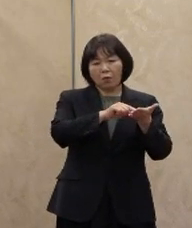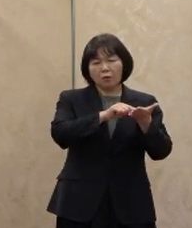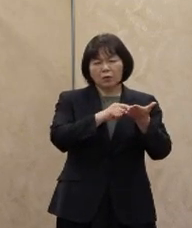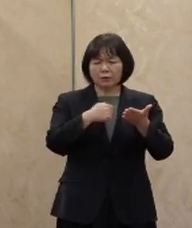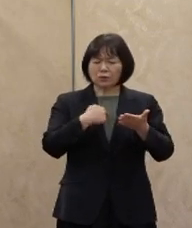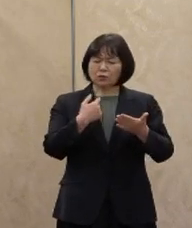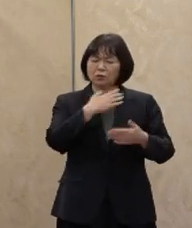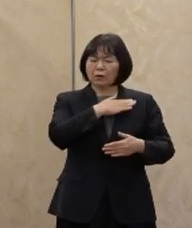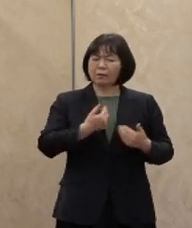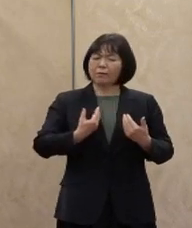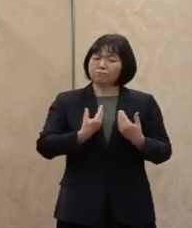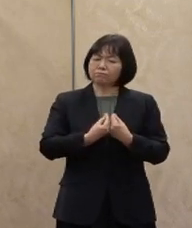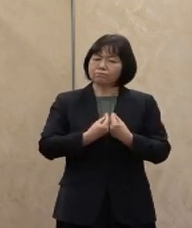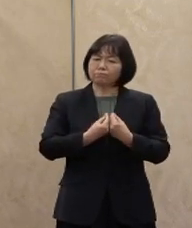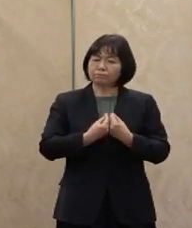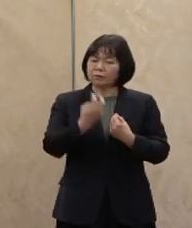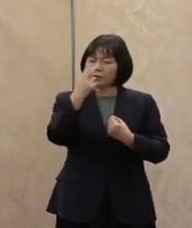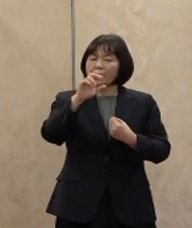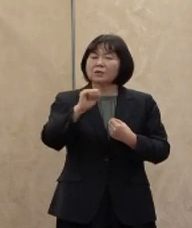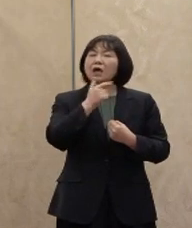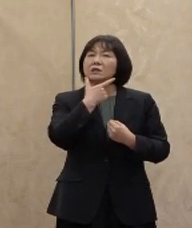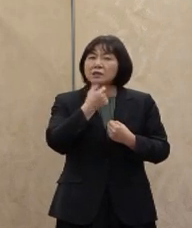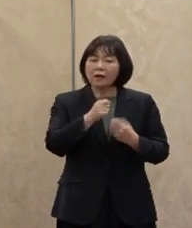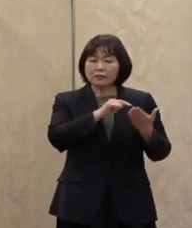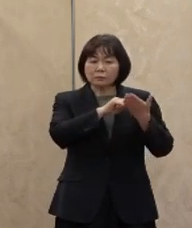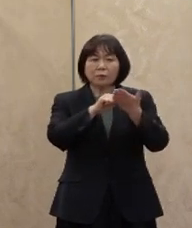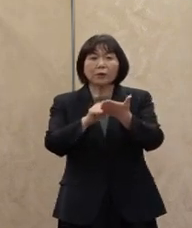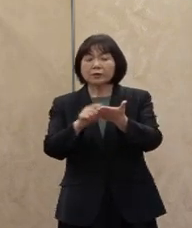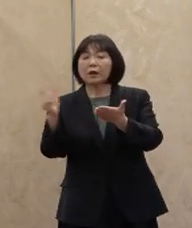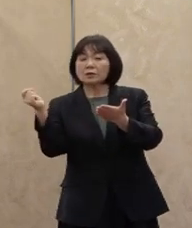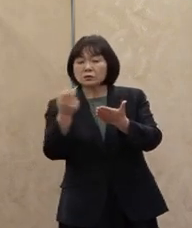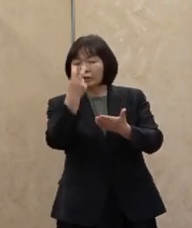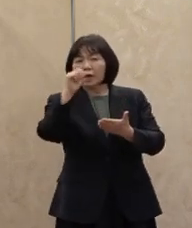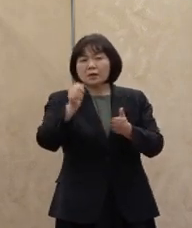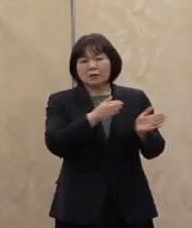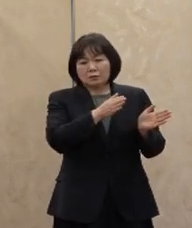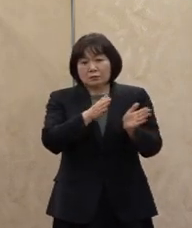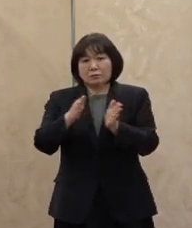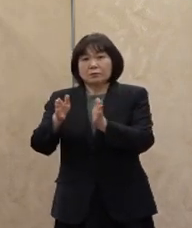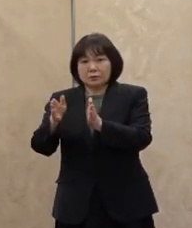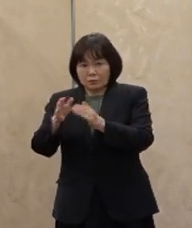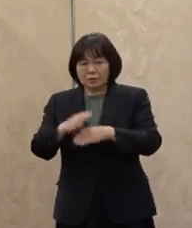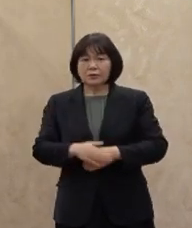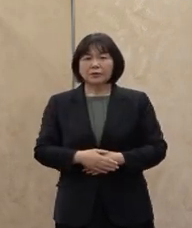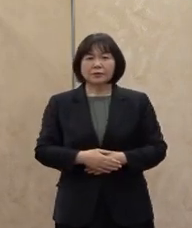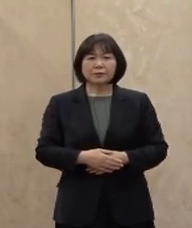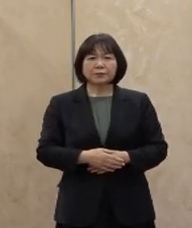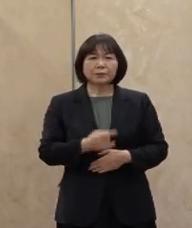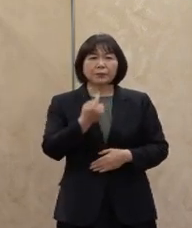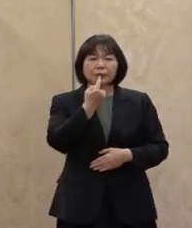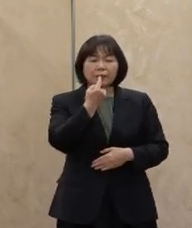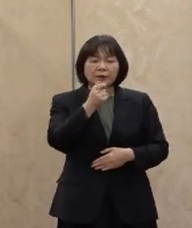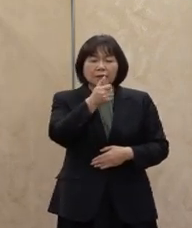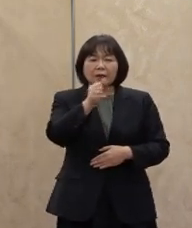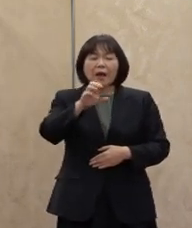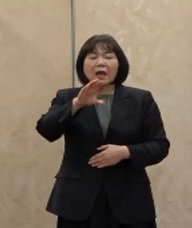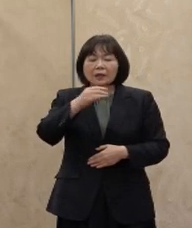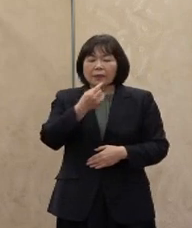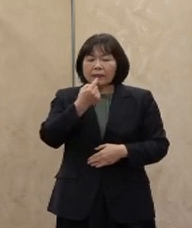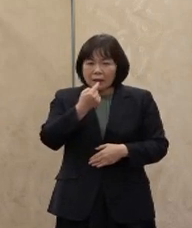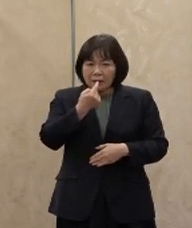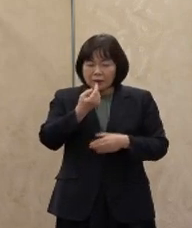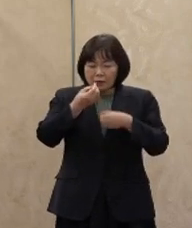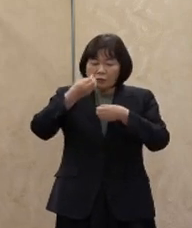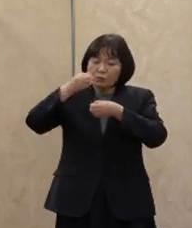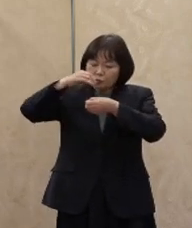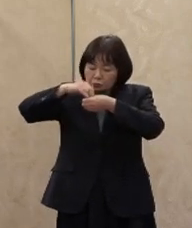っと症状があるので検査したいというのが来れば、もう直ちに、その検査の手配をして、まあ、これは唾液検査になりますけど、それを直ちに実